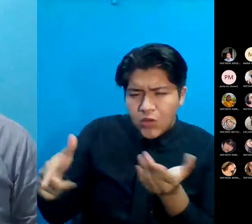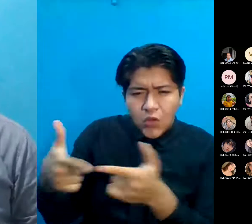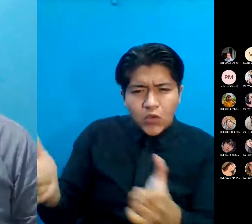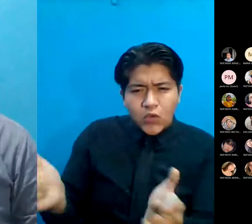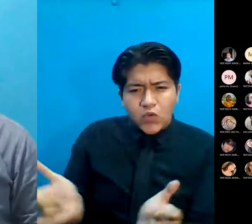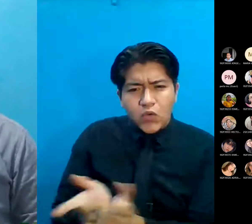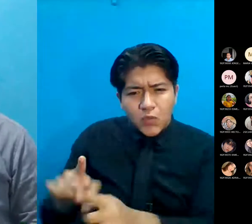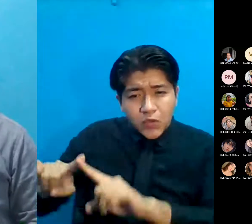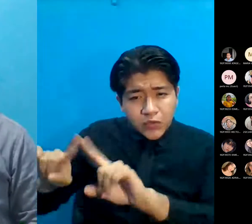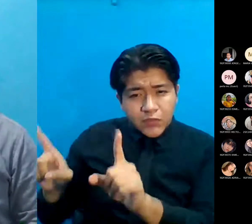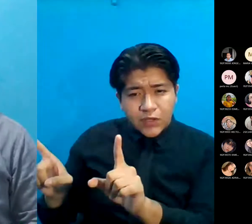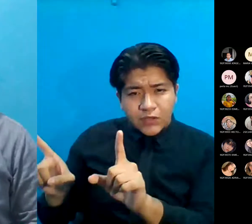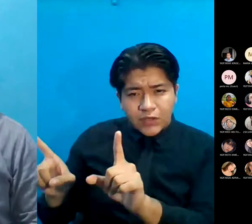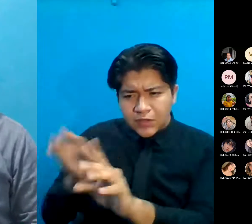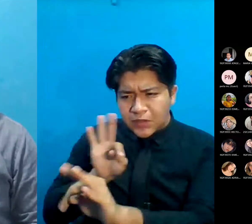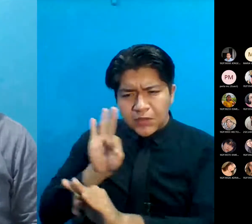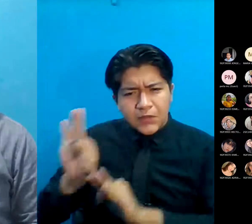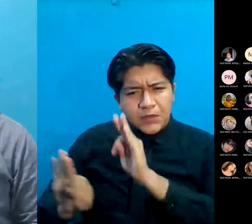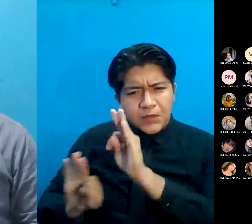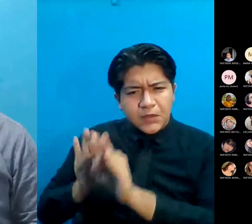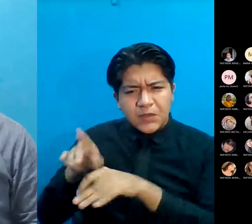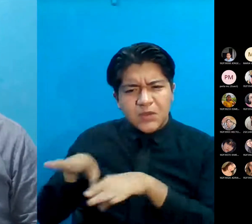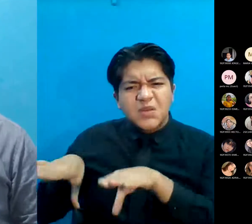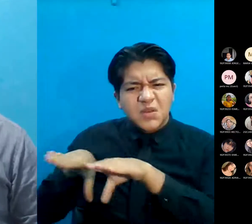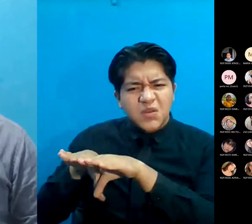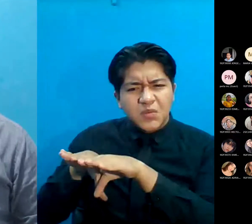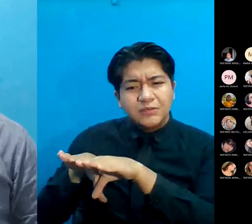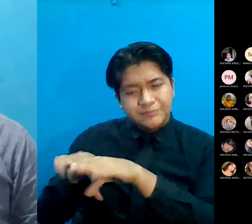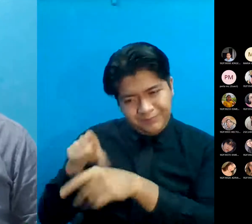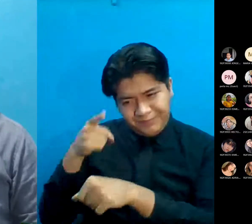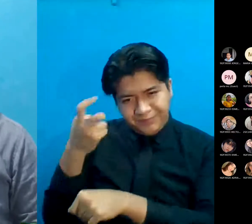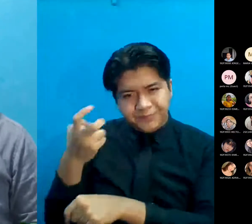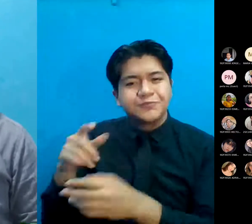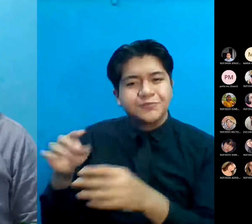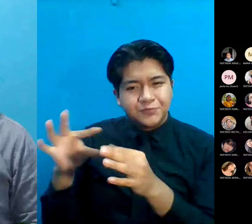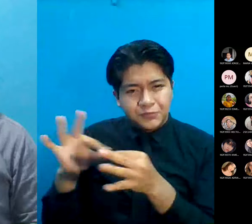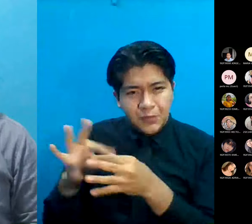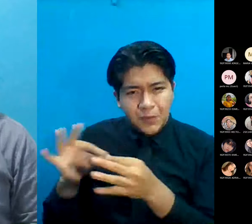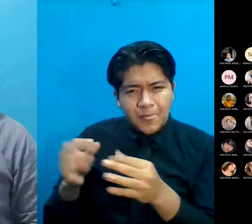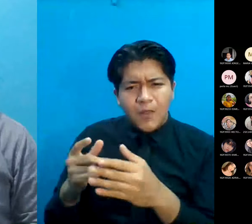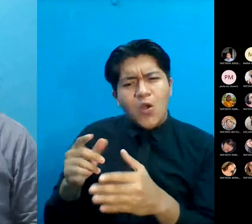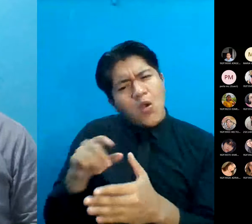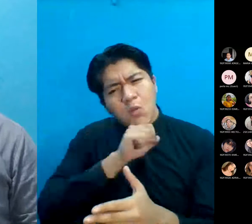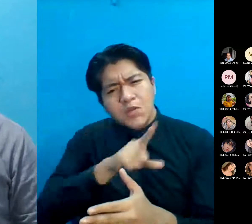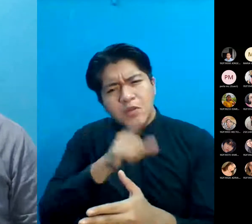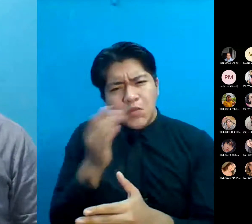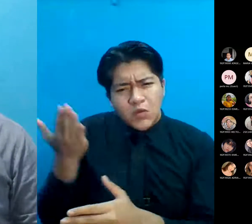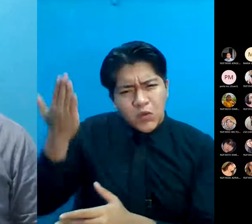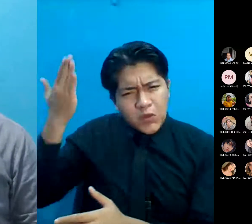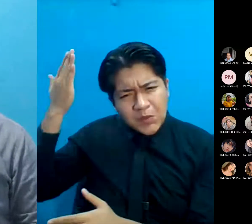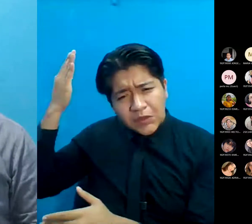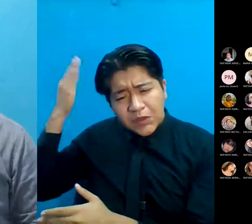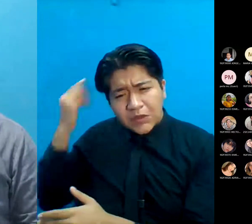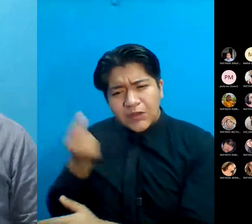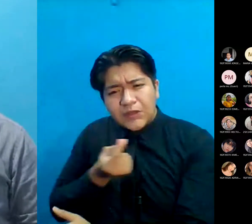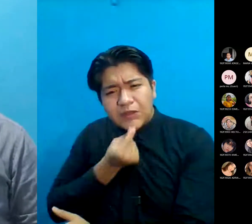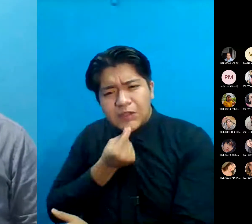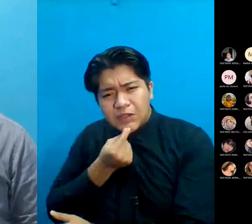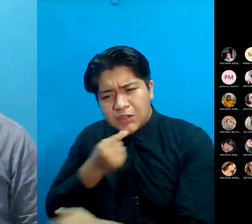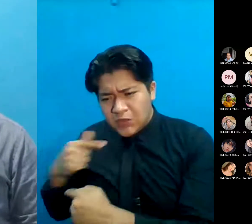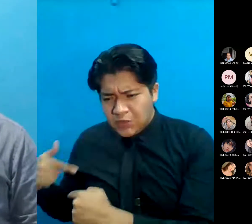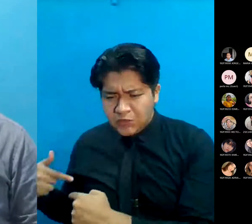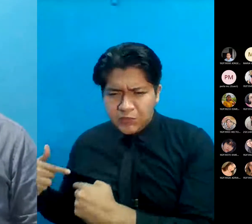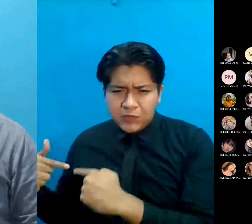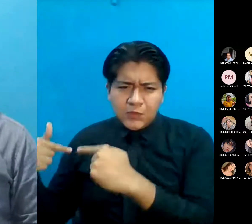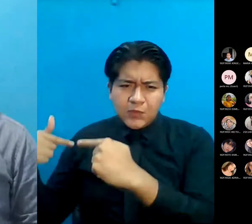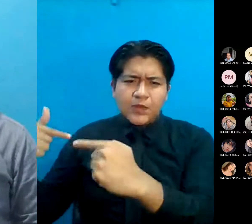desmitificar algunos elementos propios que incluso desde niños hemos pensado que son así, pero en esta tarde vamos